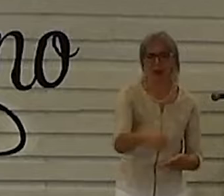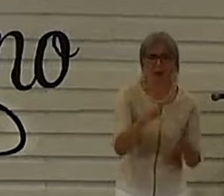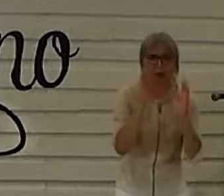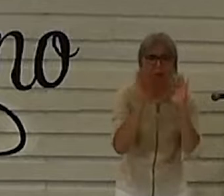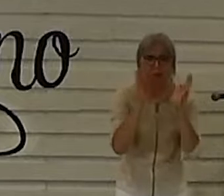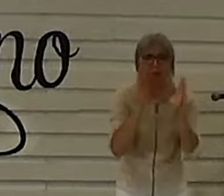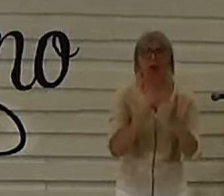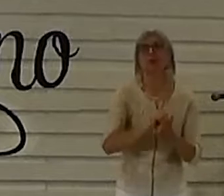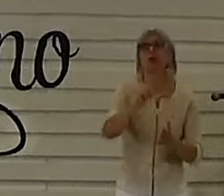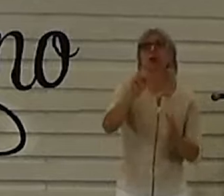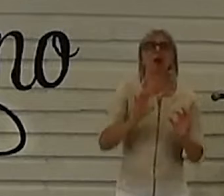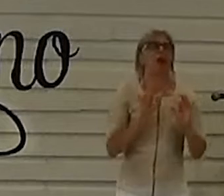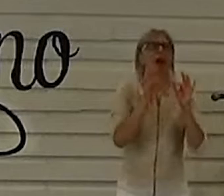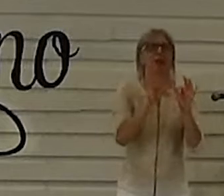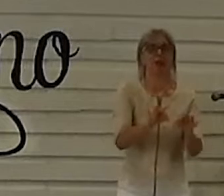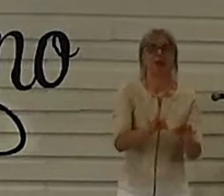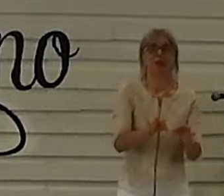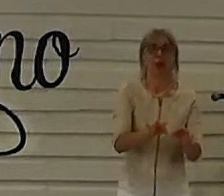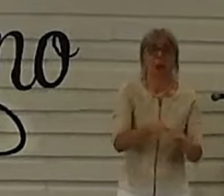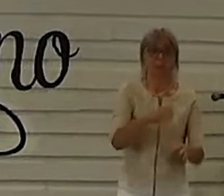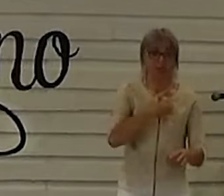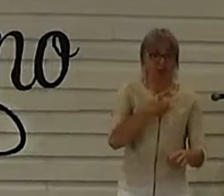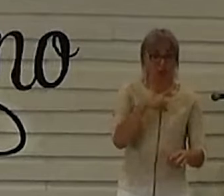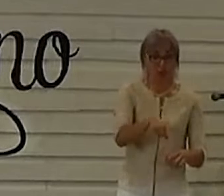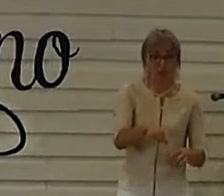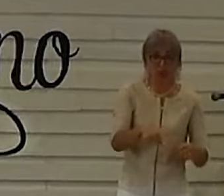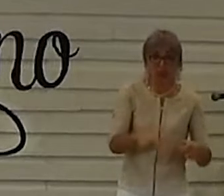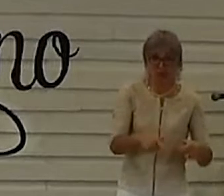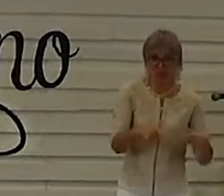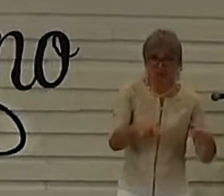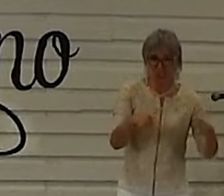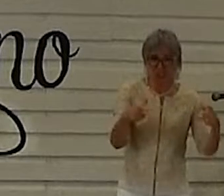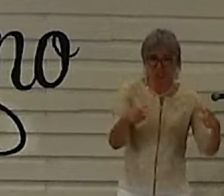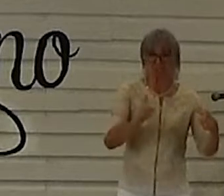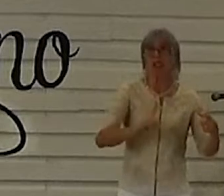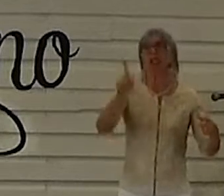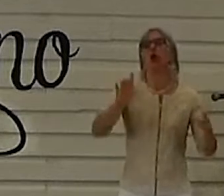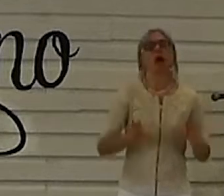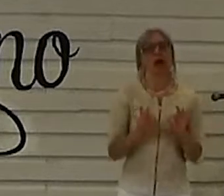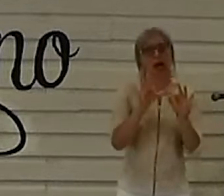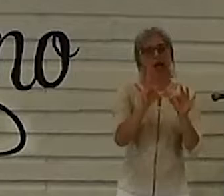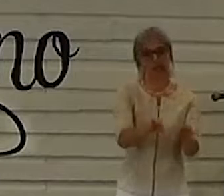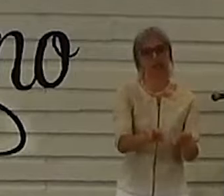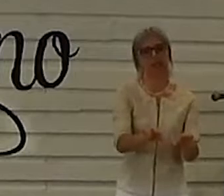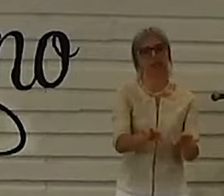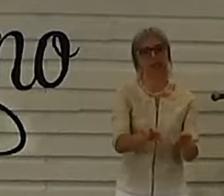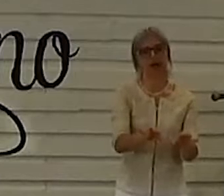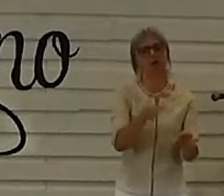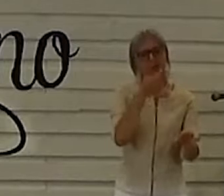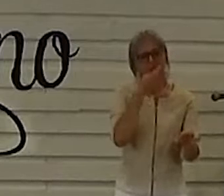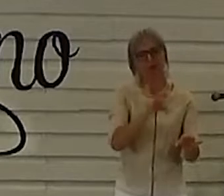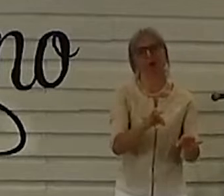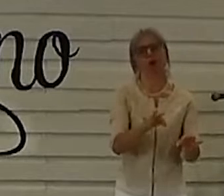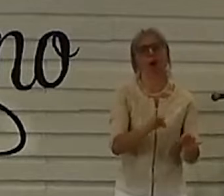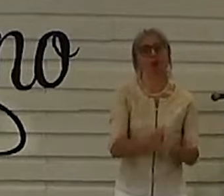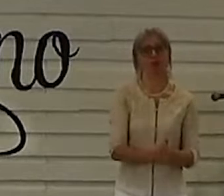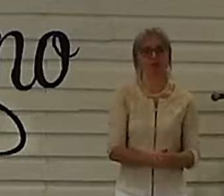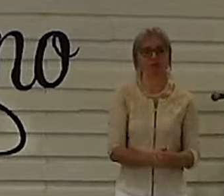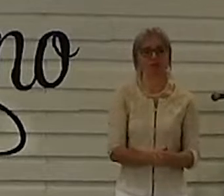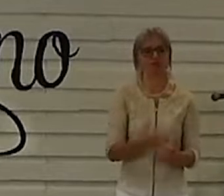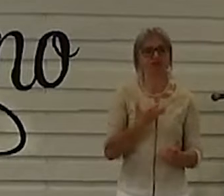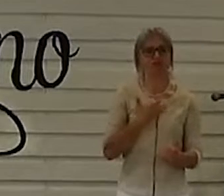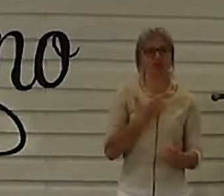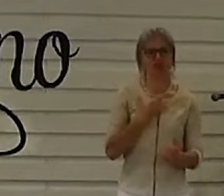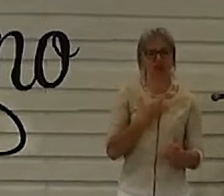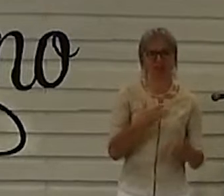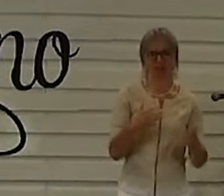dove il peccato abbonda, la grazia di Dio sovrabbonda. In una bisca clandestina, dove era una bisca clandestina, oggi